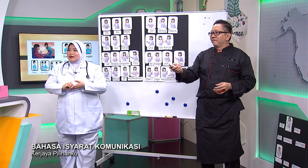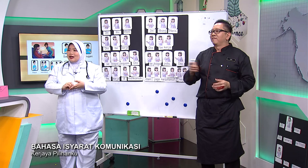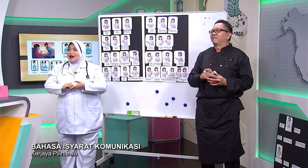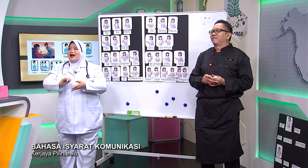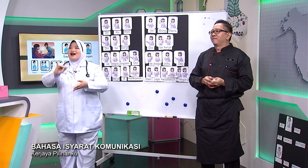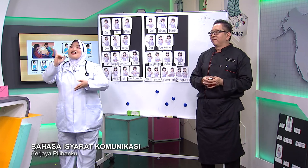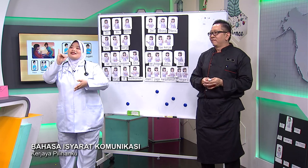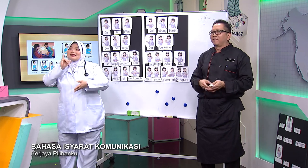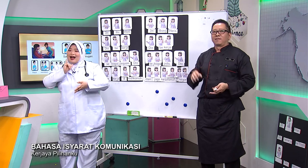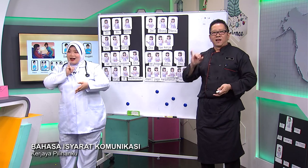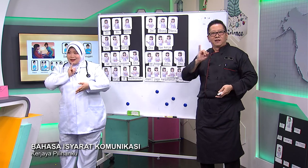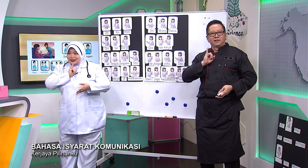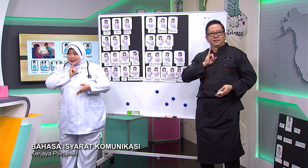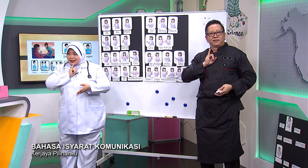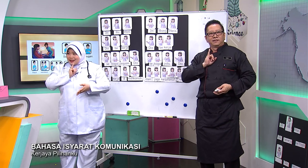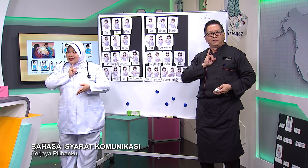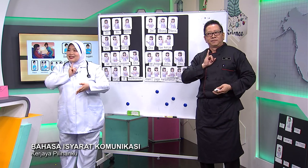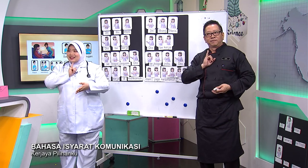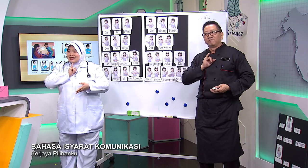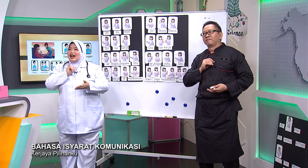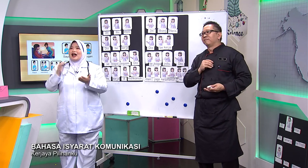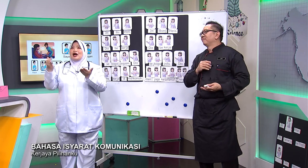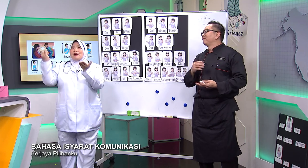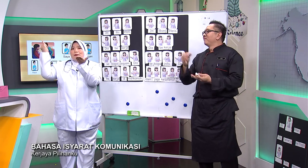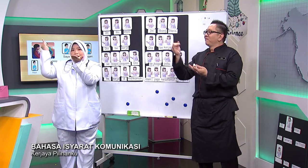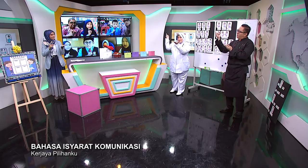kedua. Saya